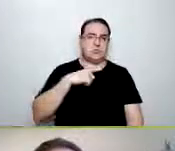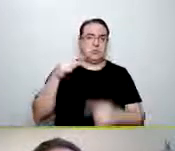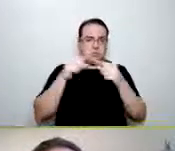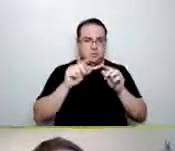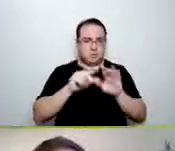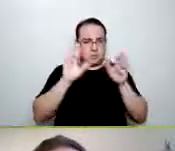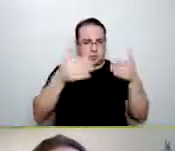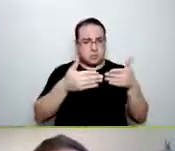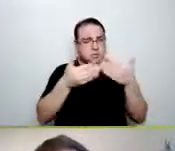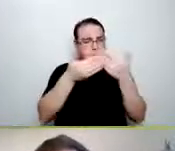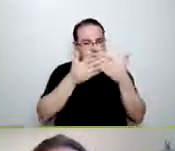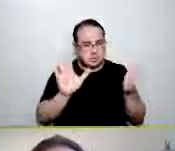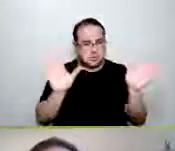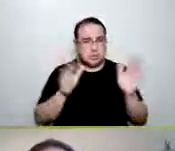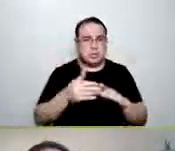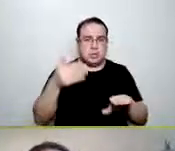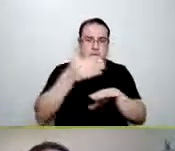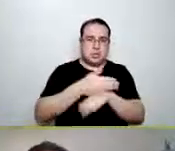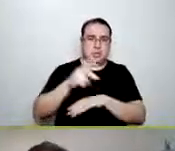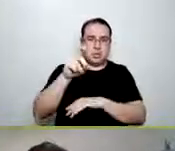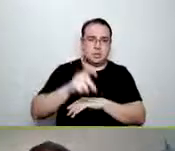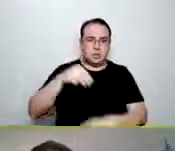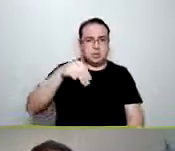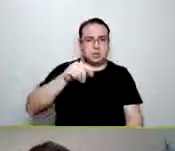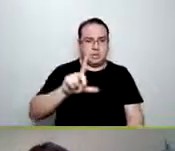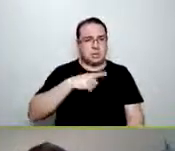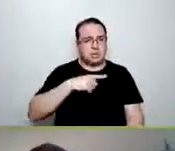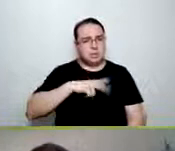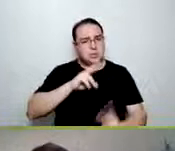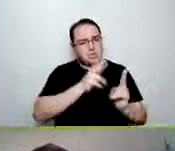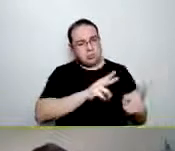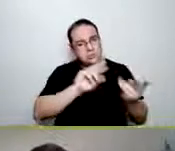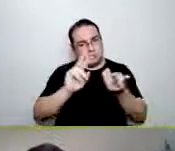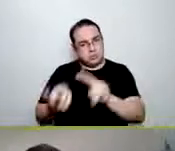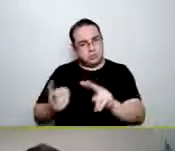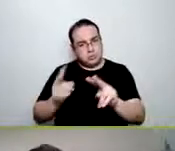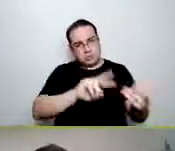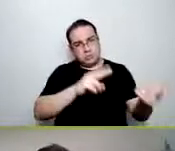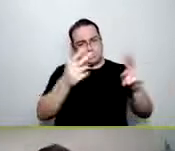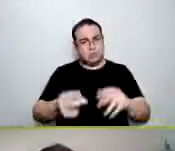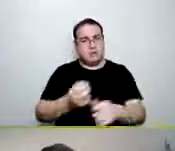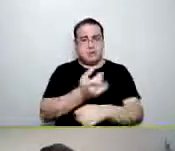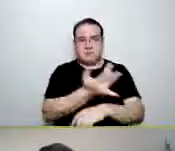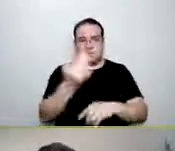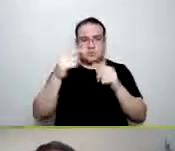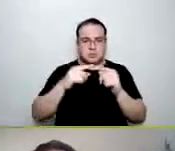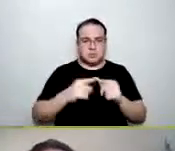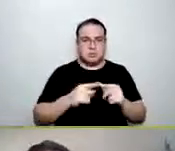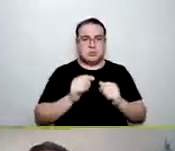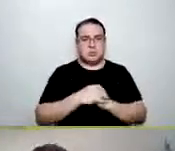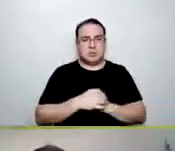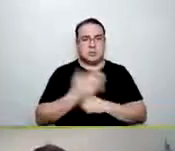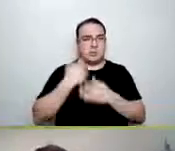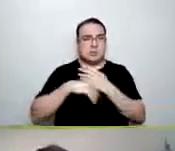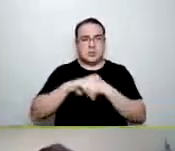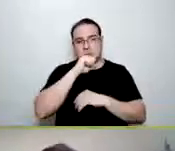Fechados, mas formatos abertos, como XML, uma migração frequente de um formato para o outro, quando o formato fica obsoleto, né?